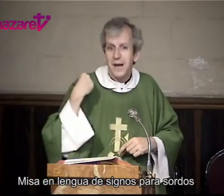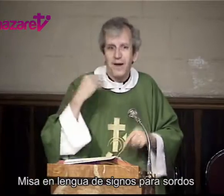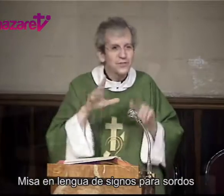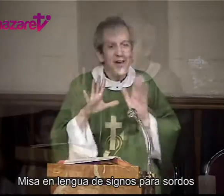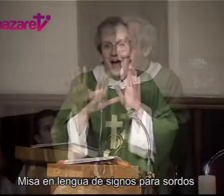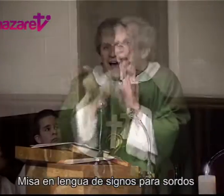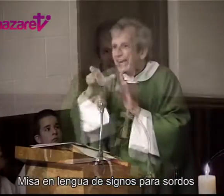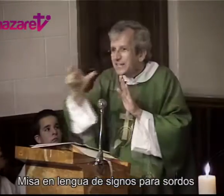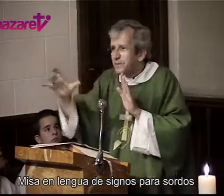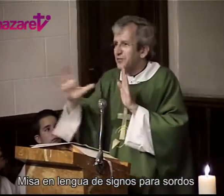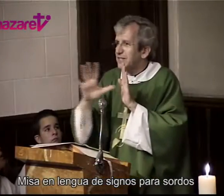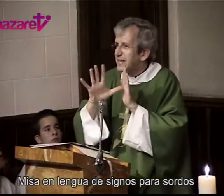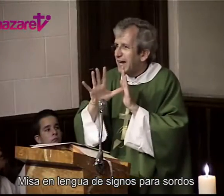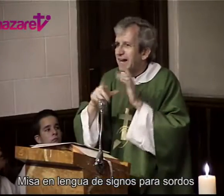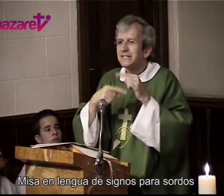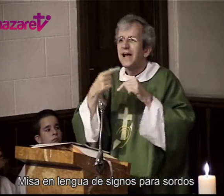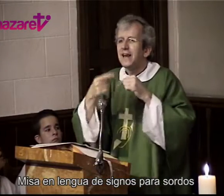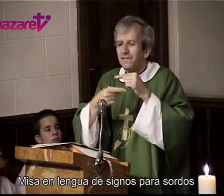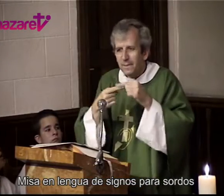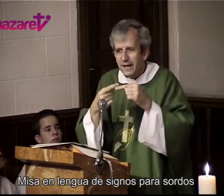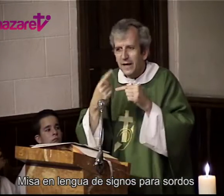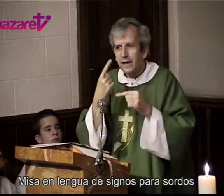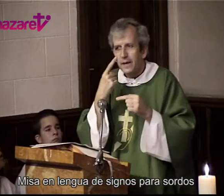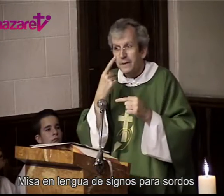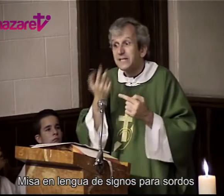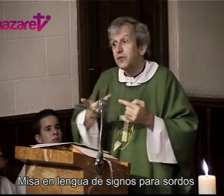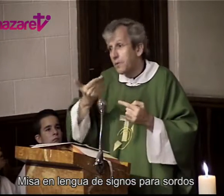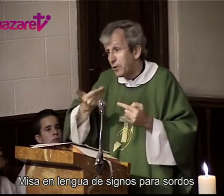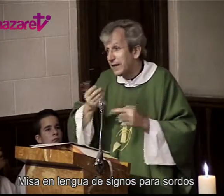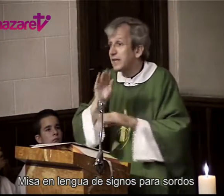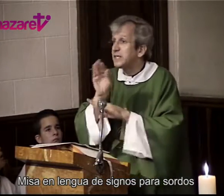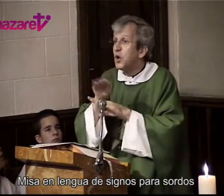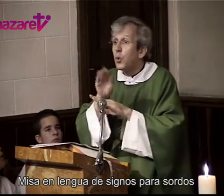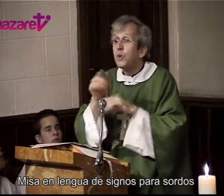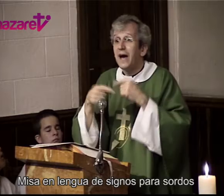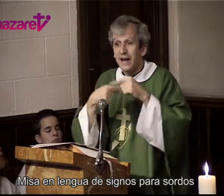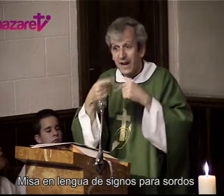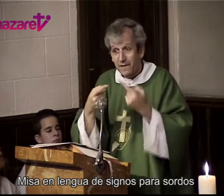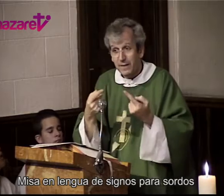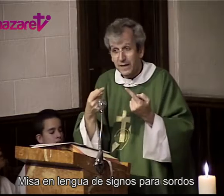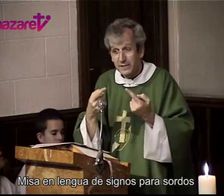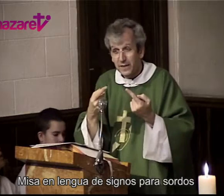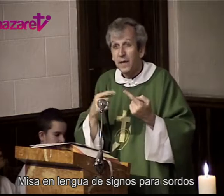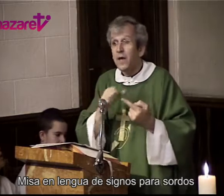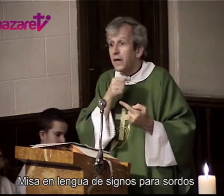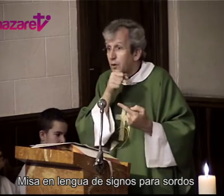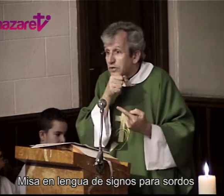llamados a que las personas cercanas, la familia, pensad lo importante que es cuidar a la familia, es decir, que los